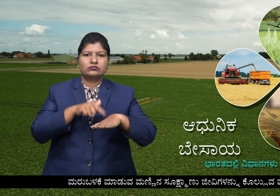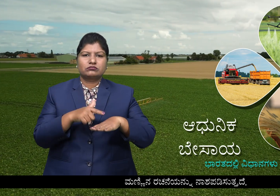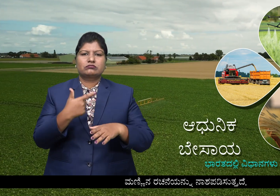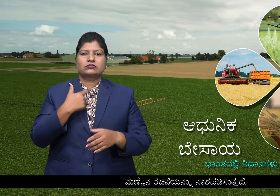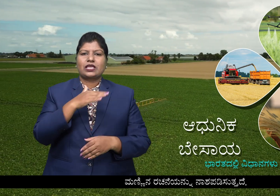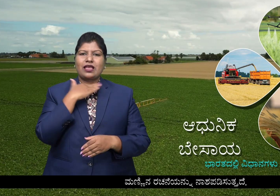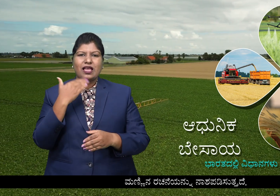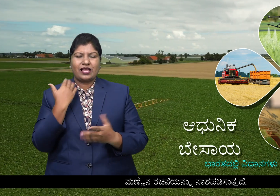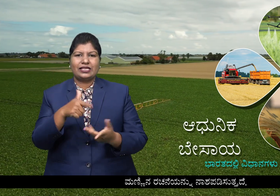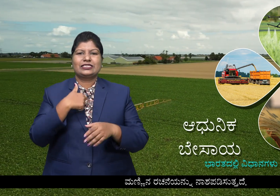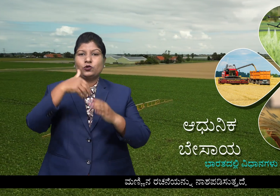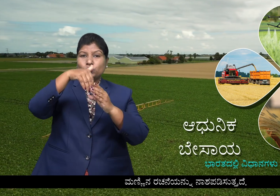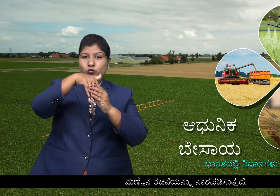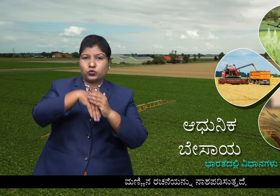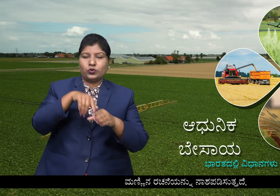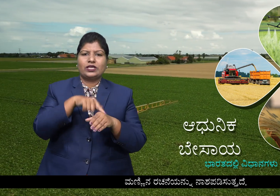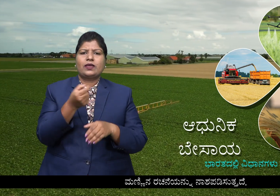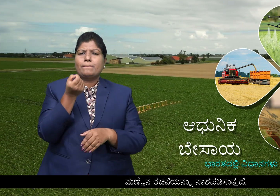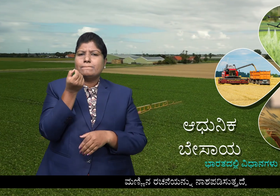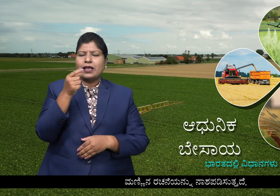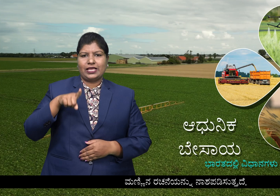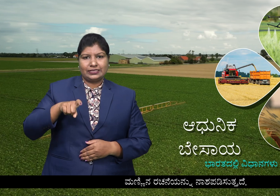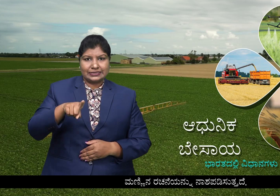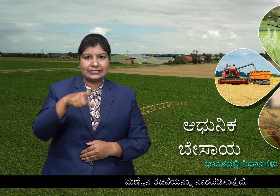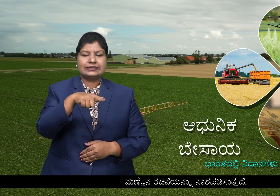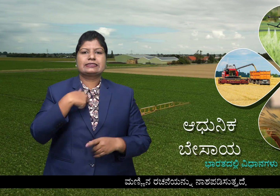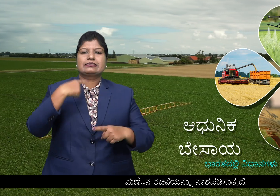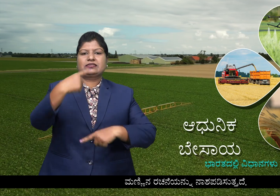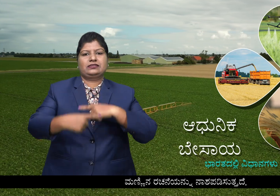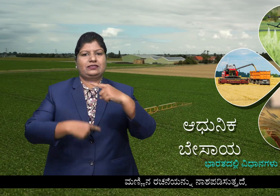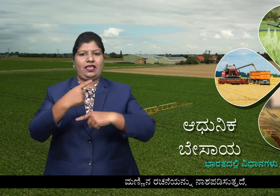ಮೂಲಕ ಮಣ್ಣಿನ ರಚನೆಯನ್ನು ನಾಶಪಡಿಸುತ್ತದೆ.